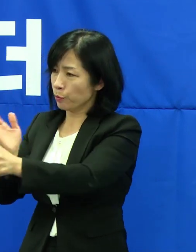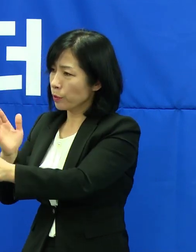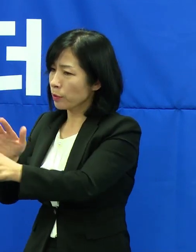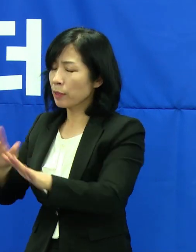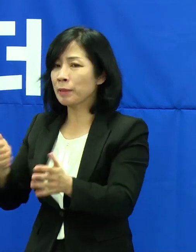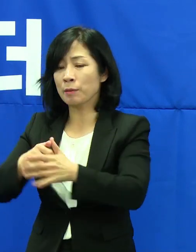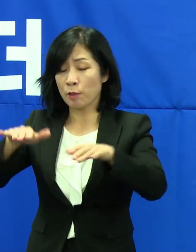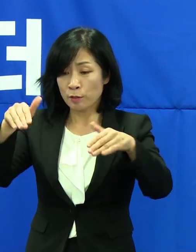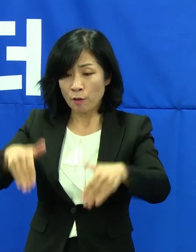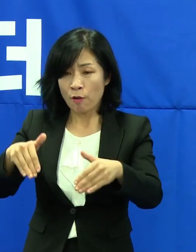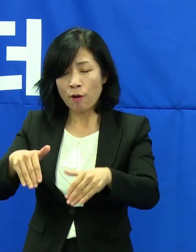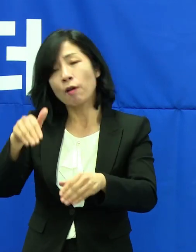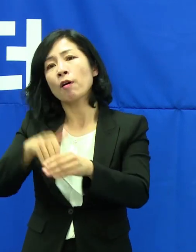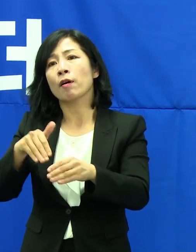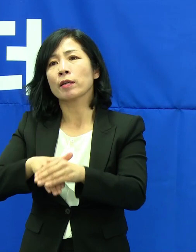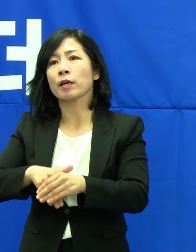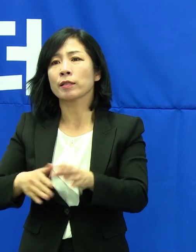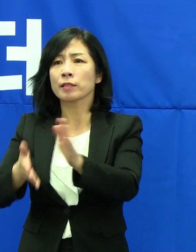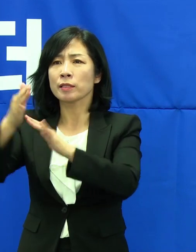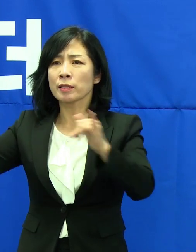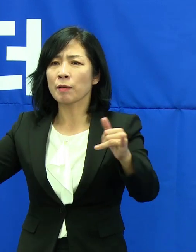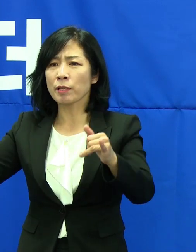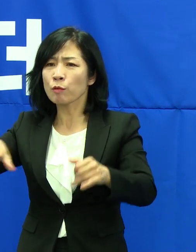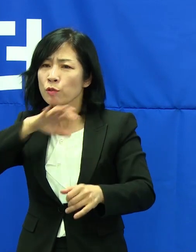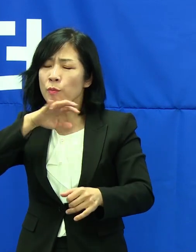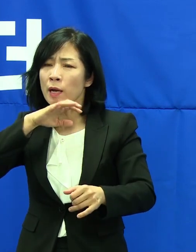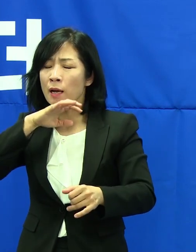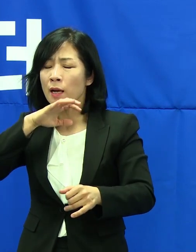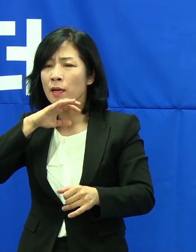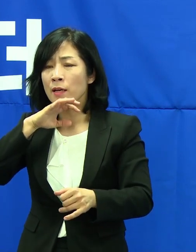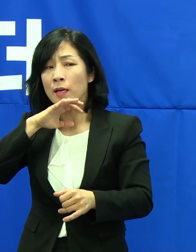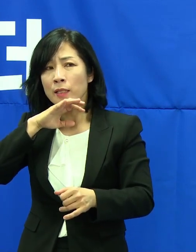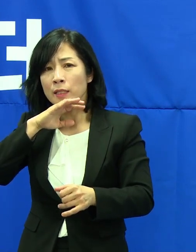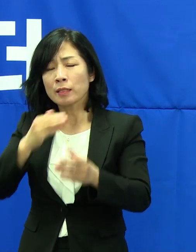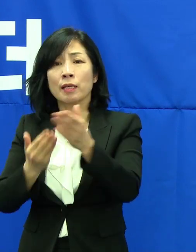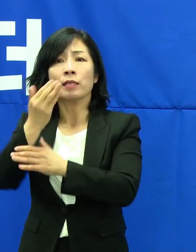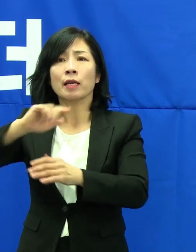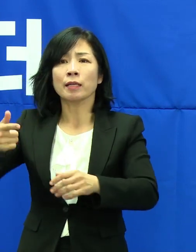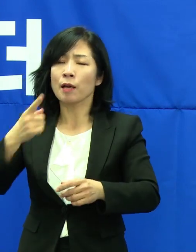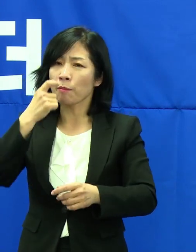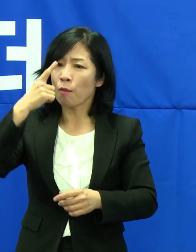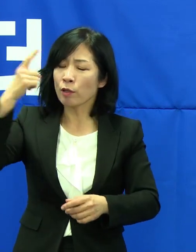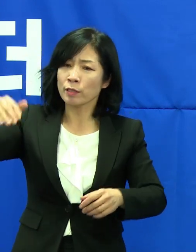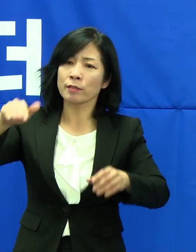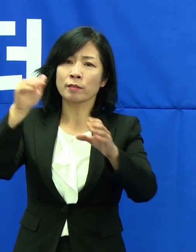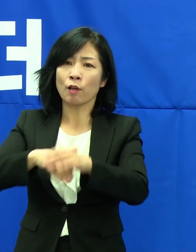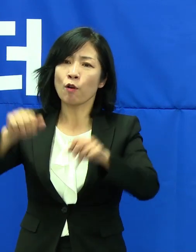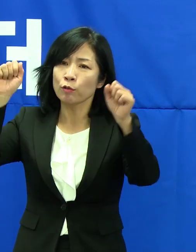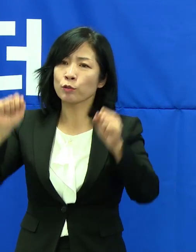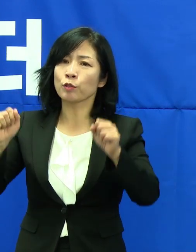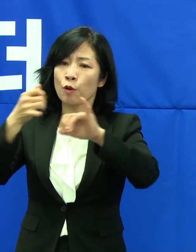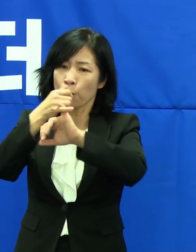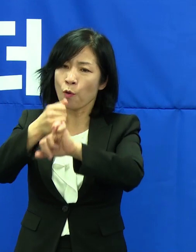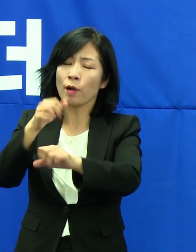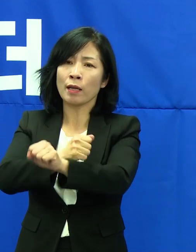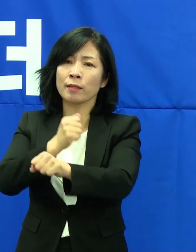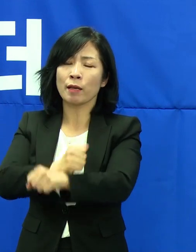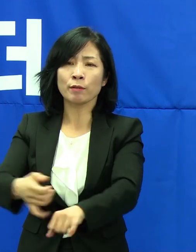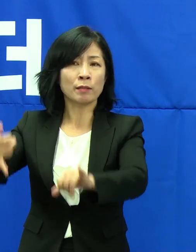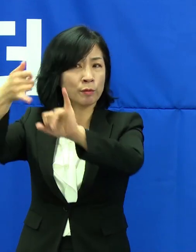선거만큼이라도 시민 여러분들의 그 눈살을 찌푸리지 않는 그런 멋진 선거운동을 꼭 하도록 하겠습니다.